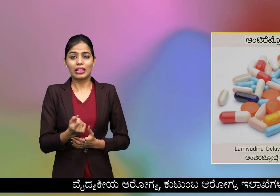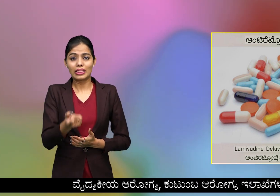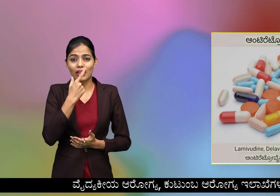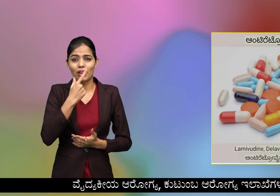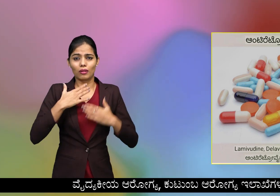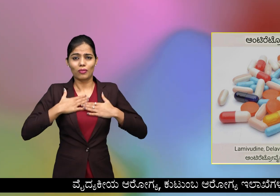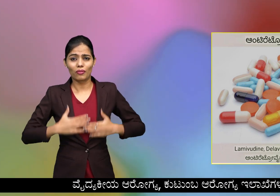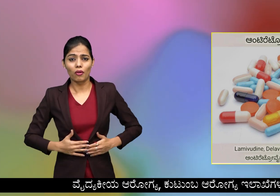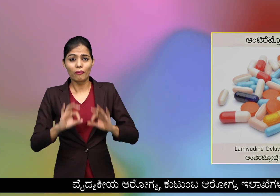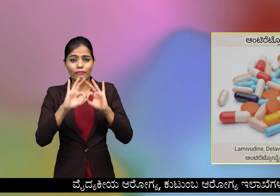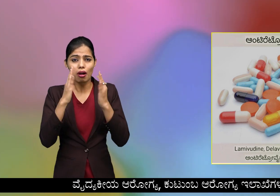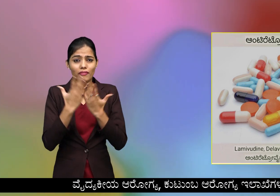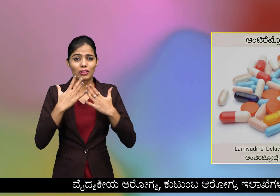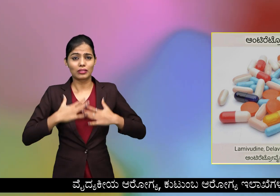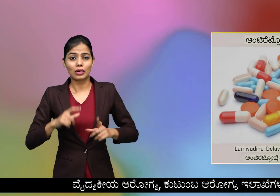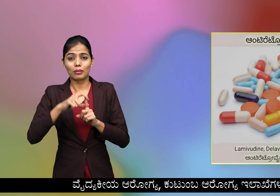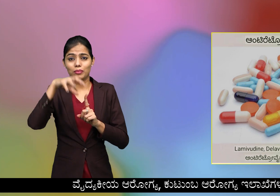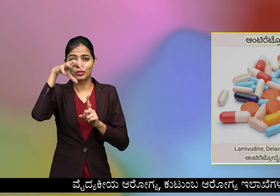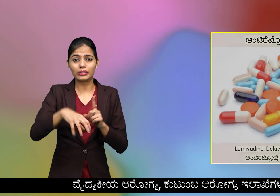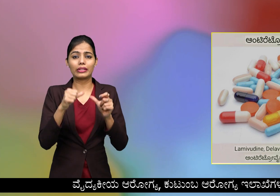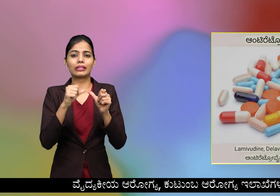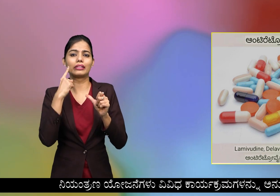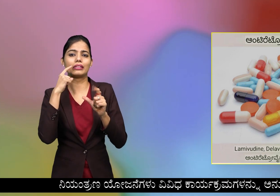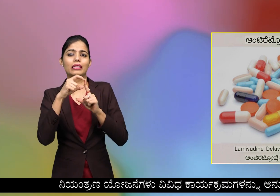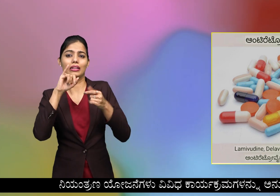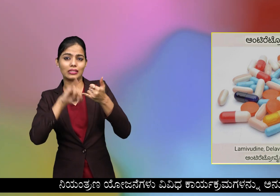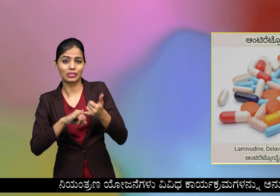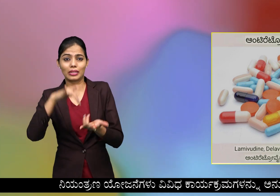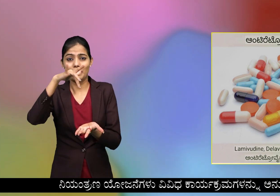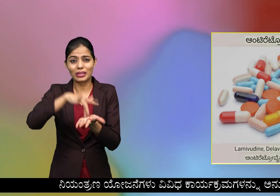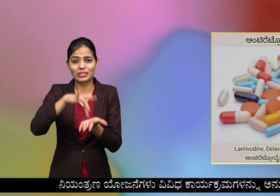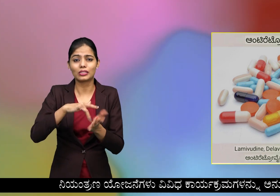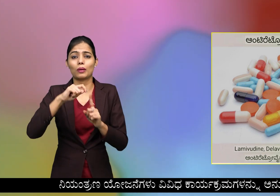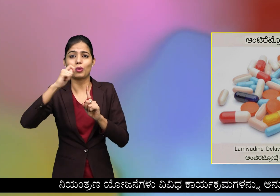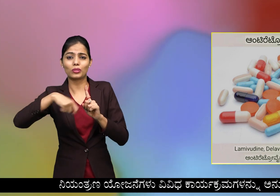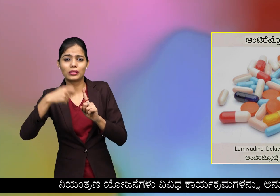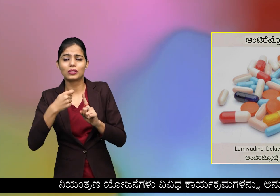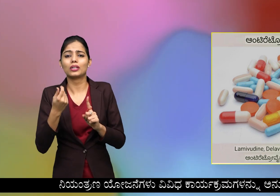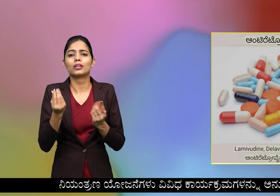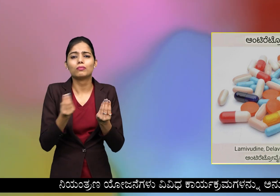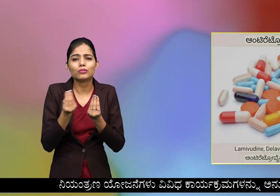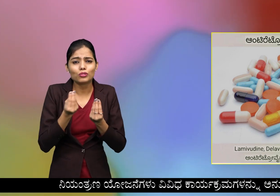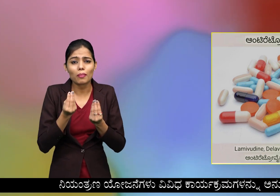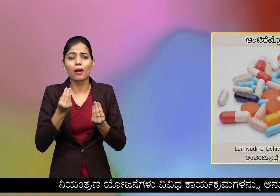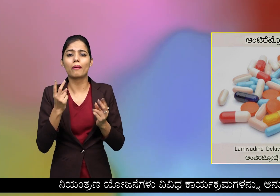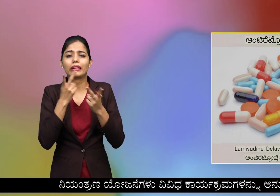ವೈದ್ಯಕೀಯ ಆರೋಗ್ಯ, ಕುಟುಂಬ ಆರೋಗ್ಯ ಇಲಾಖೆಗಳು ಮತ್ತು ಏಡ್ಸ್ ನಿಯಂತ್ರಣ ಯೋಜನೆಗಳು ವಿವಿಧ ಕಾರ್ಯಕ್ರಮಗಳನ್ನು ಅನುಷ್ಠಾನಗೊಳಿಸುತ್ತಿವೆ.